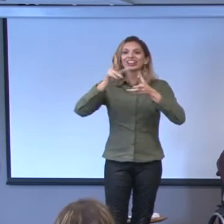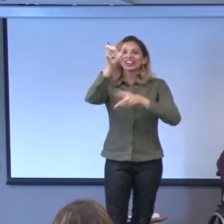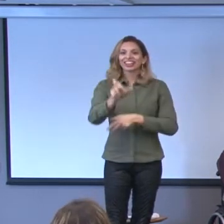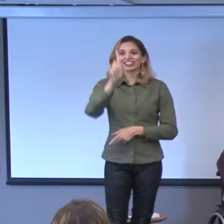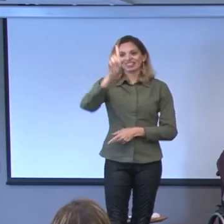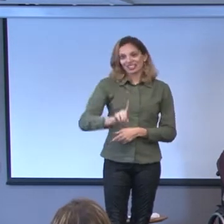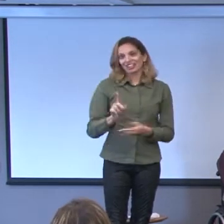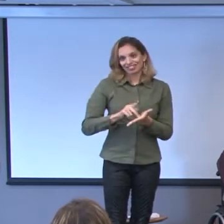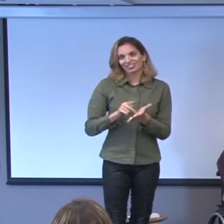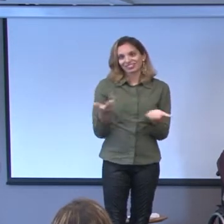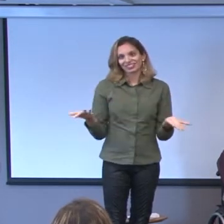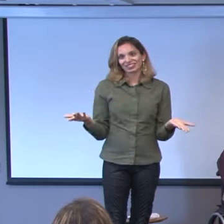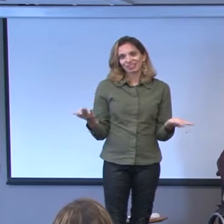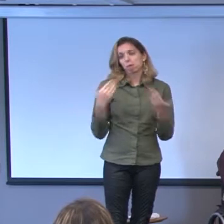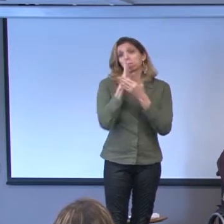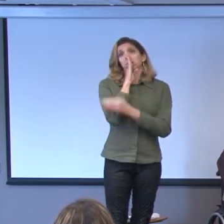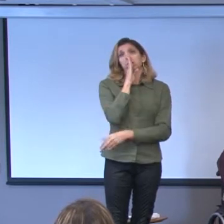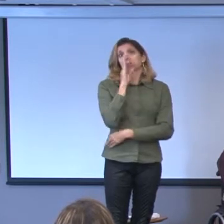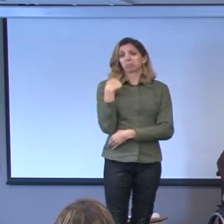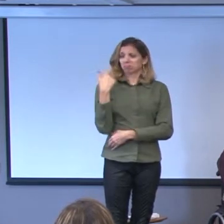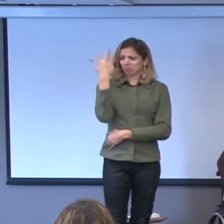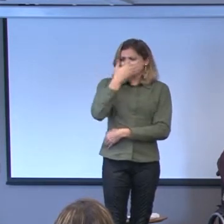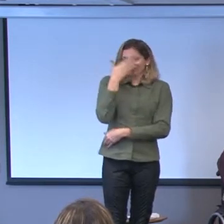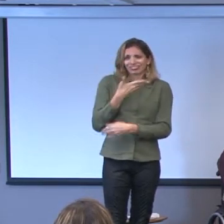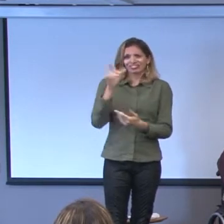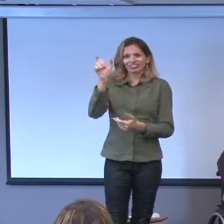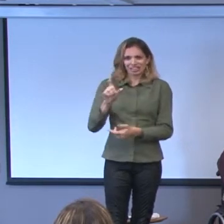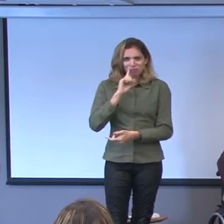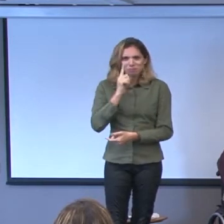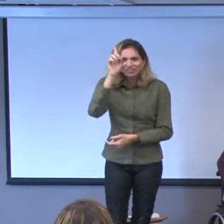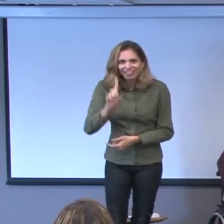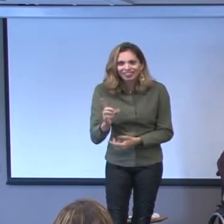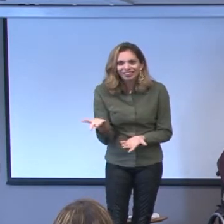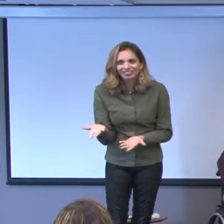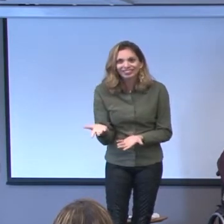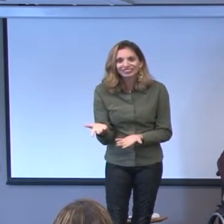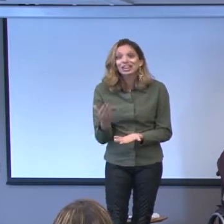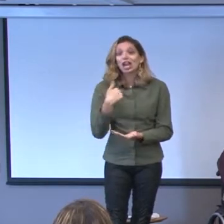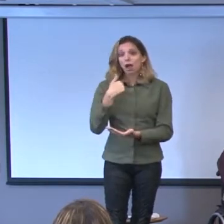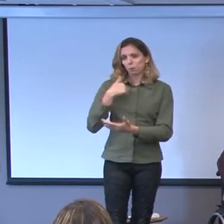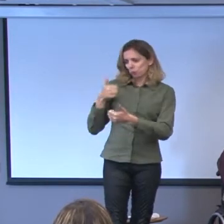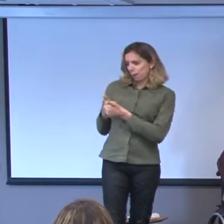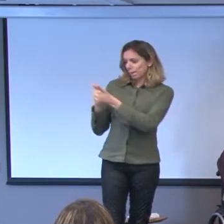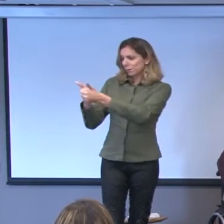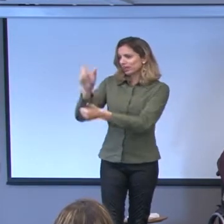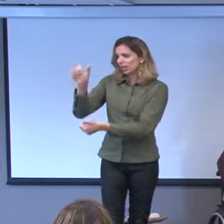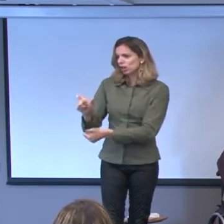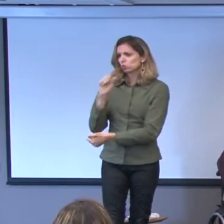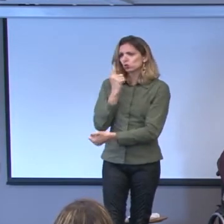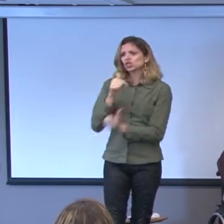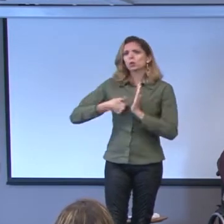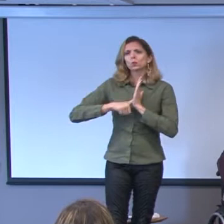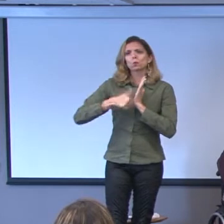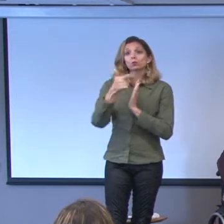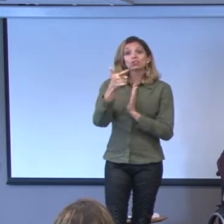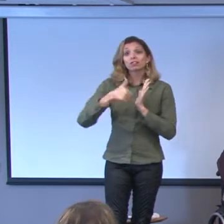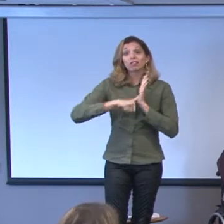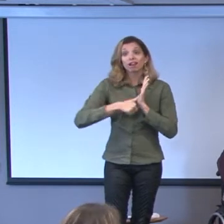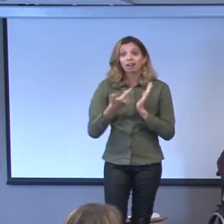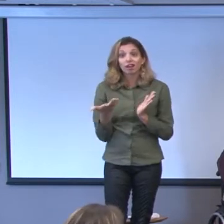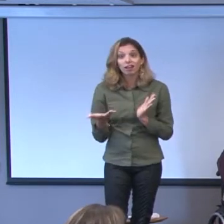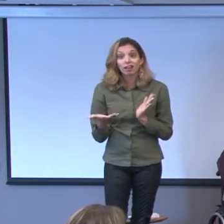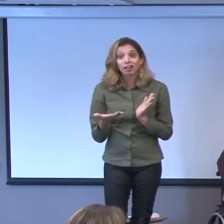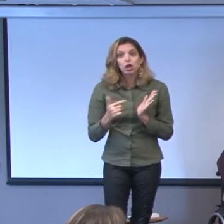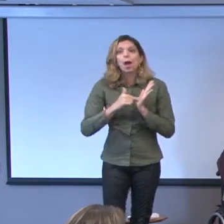deficiência, né? Eu precisei acompanhar os surdos quando chegaram no CIEJA, nenhum deles tinha um documento.